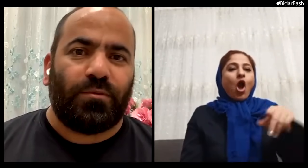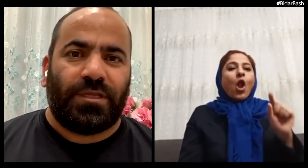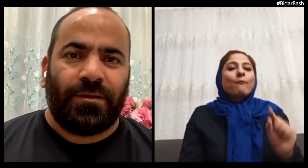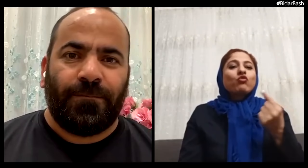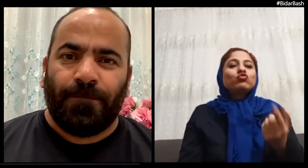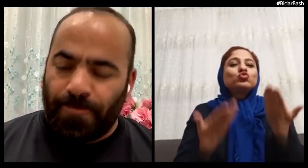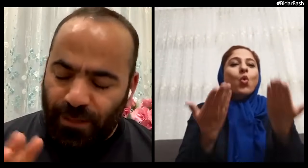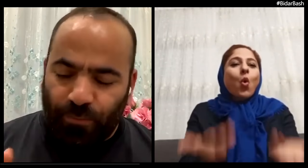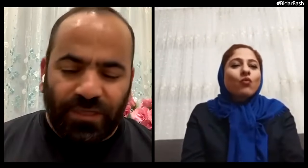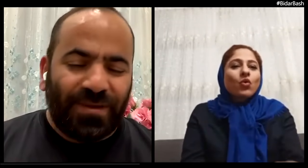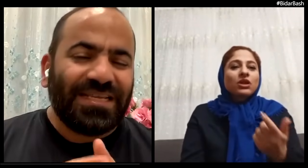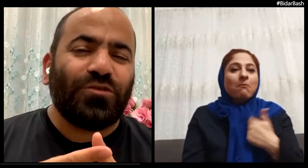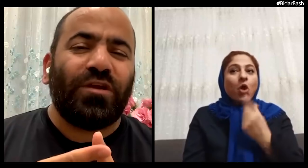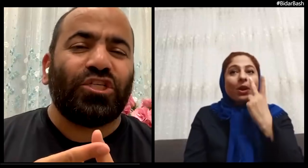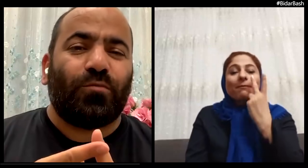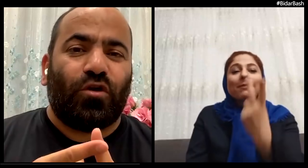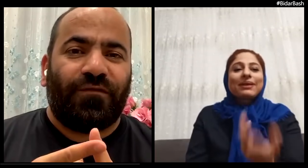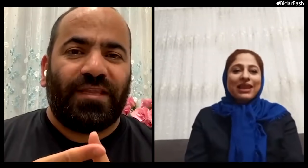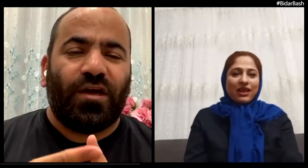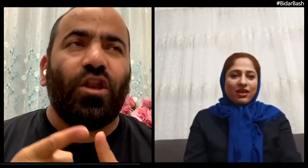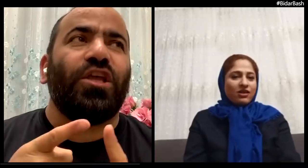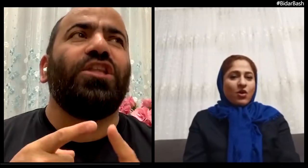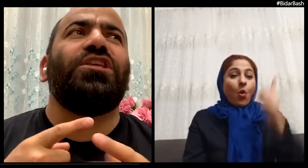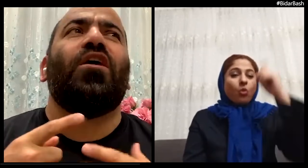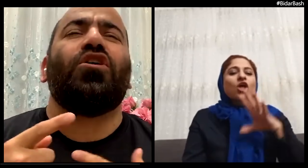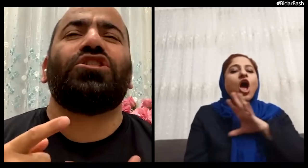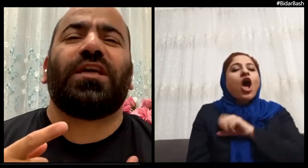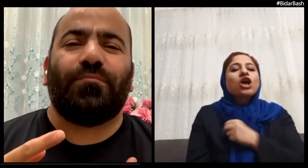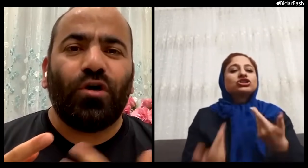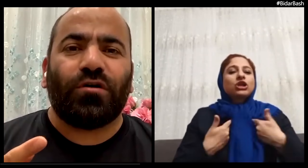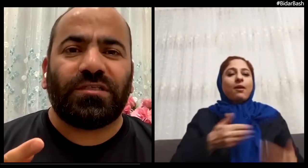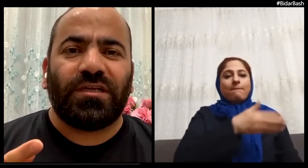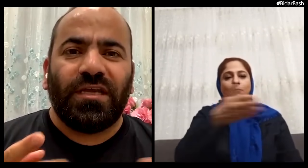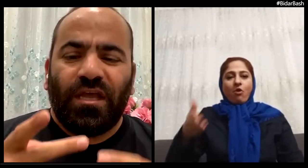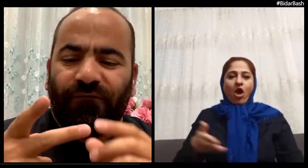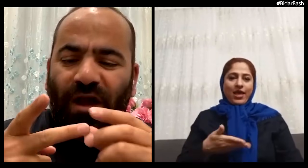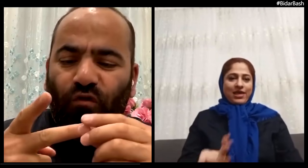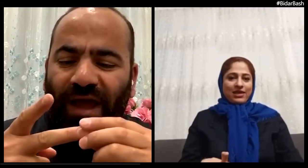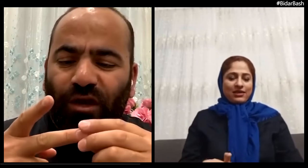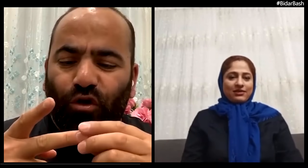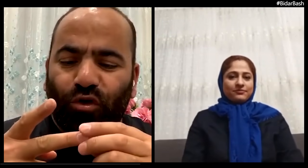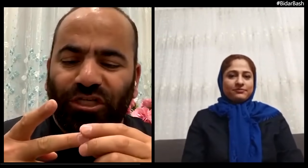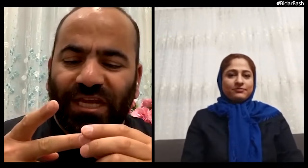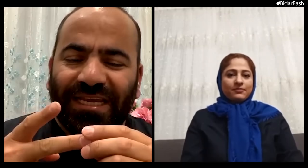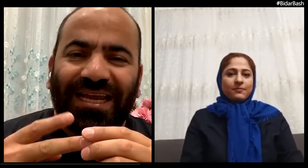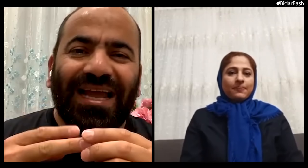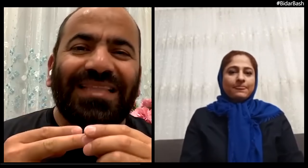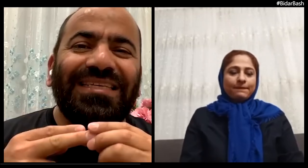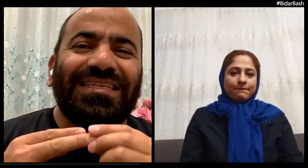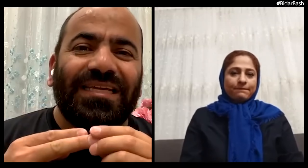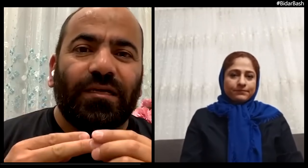ما ببینه. خب این پس از رو عشق ما رو آفریده. حالا اینی که عاشق ماست و هو علی کل